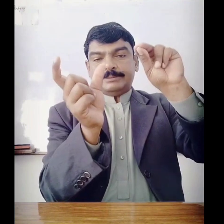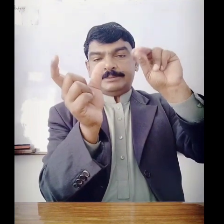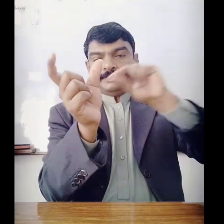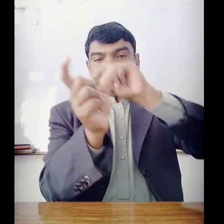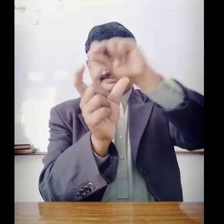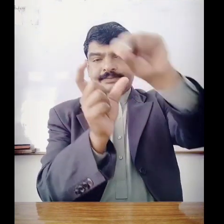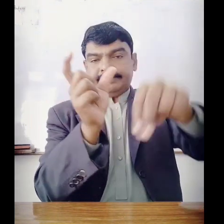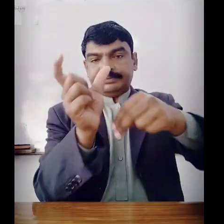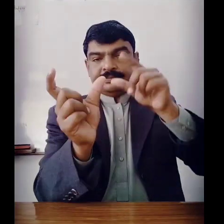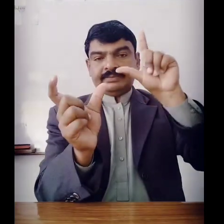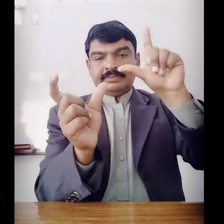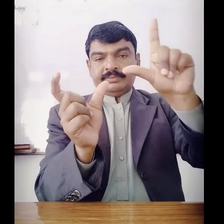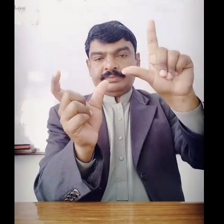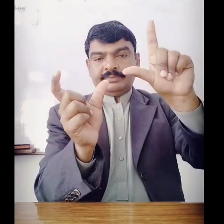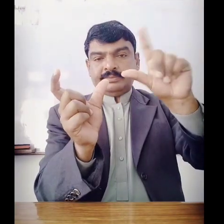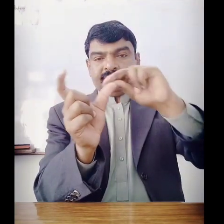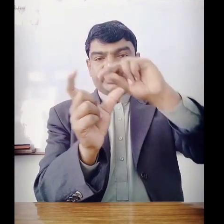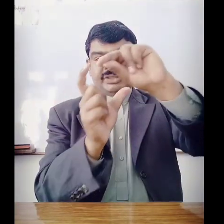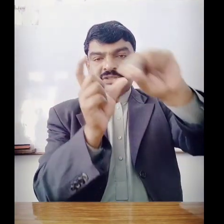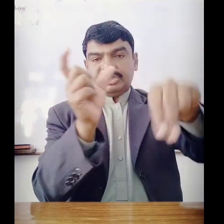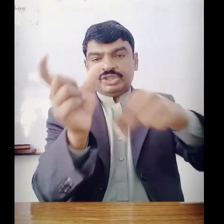शवाल,